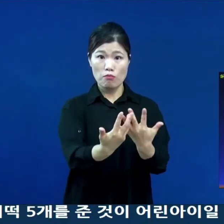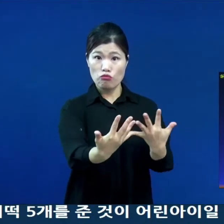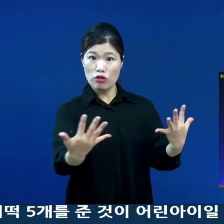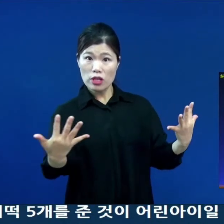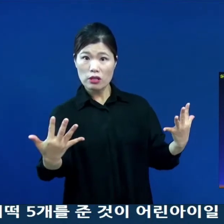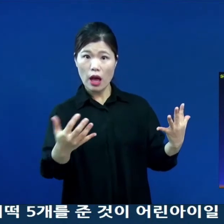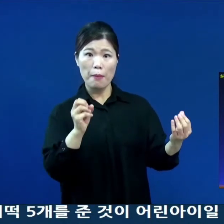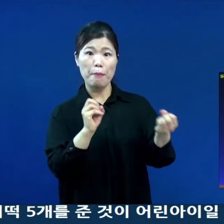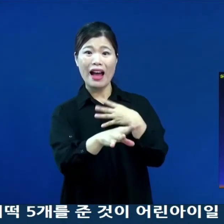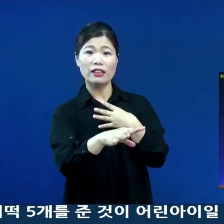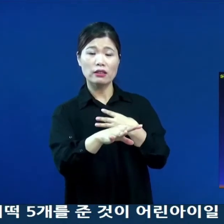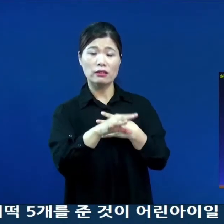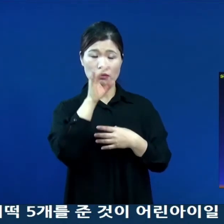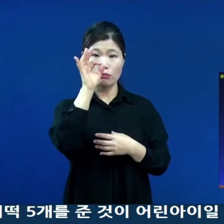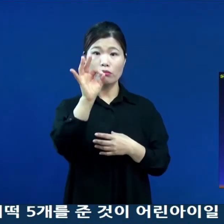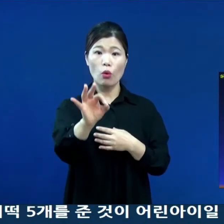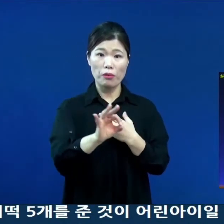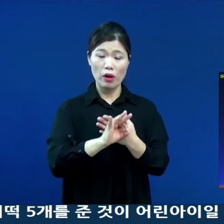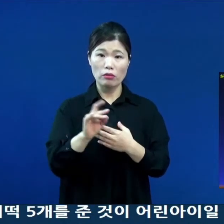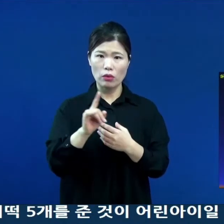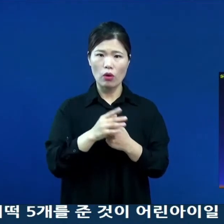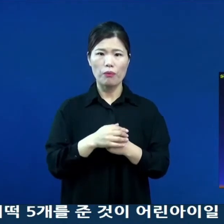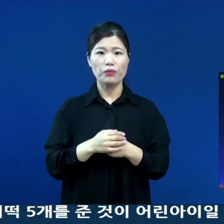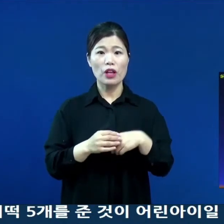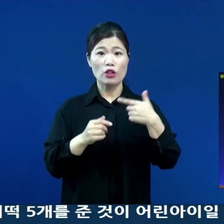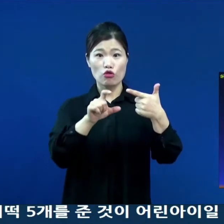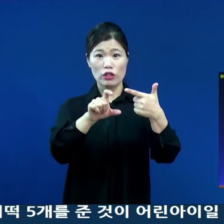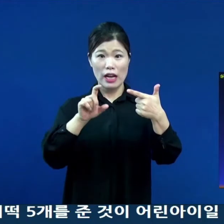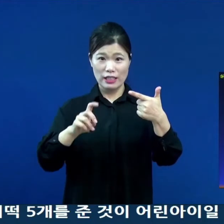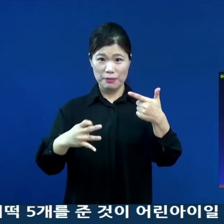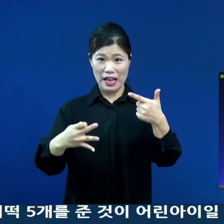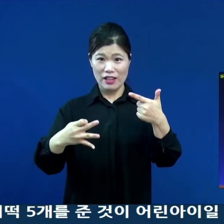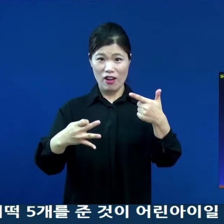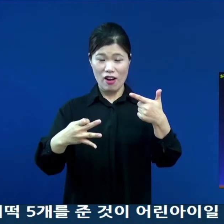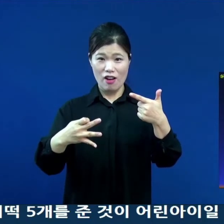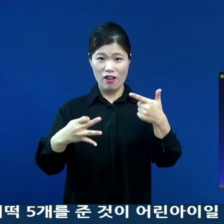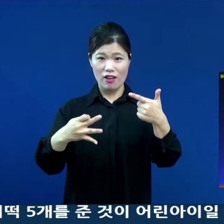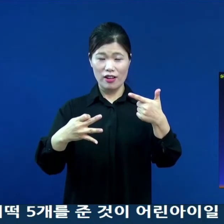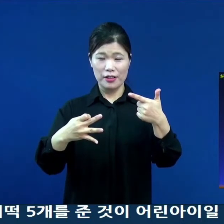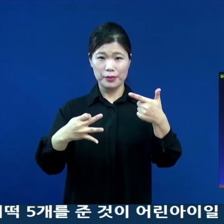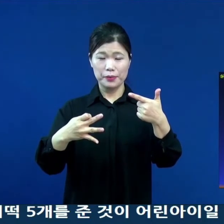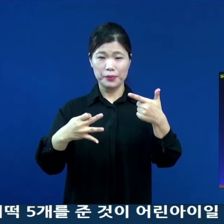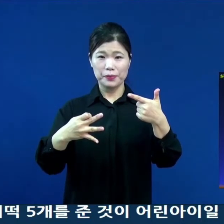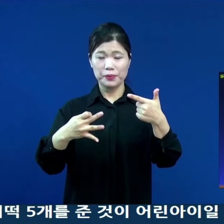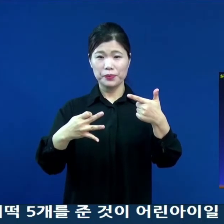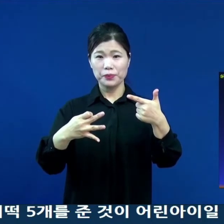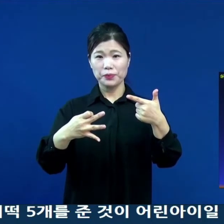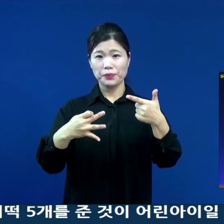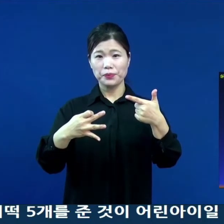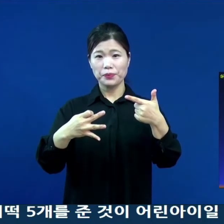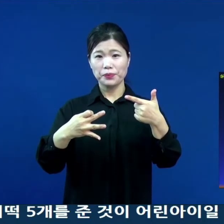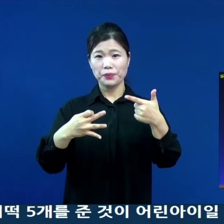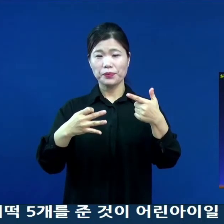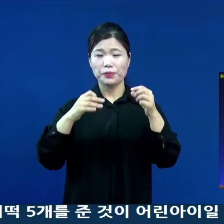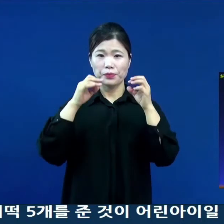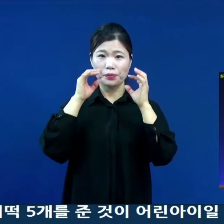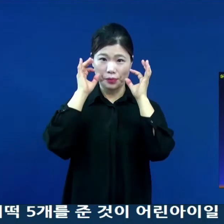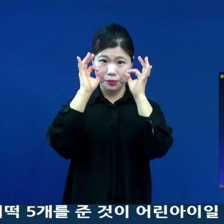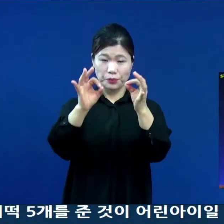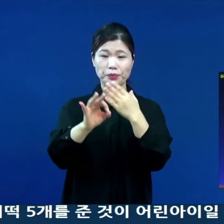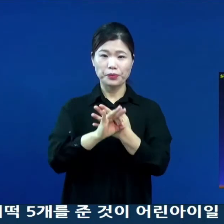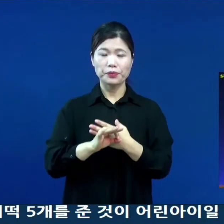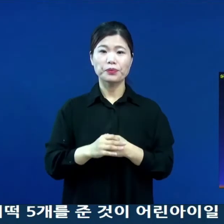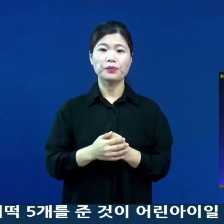한번 눈여겨봐야 합니다. 14절입니다. 자, 14절로 찾아가시고요. 14절 집중하십시다.